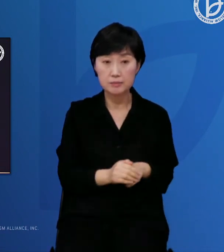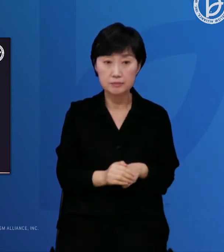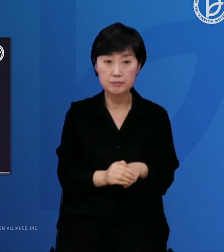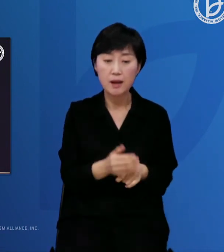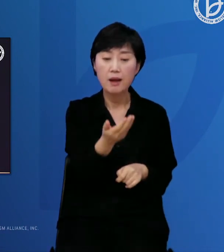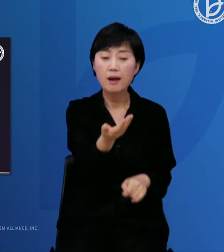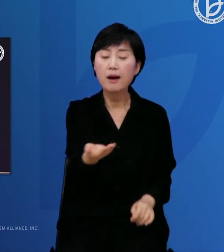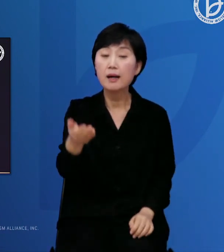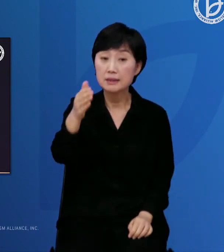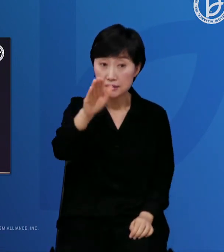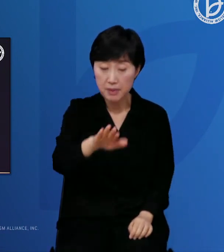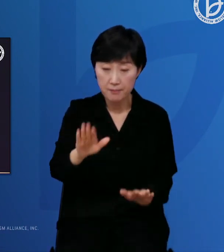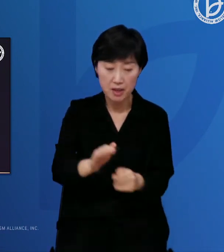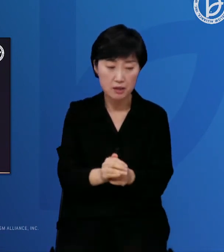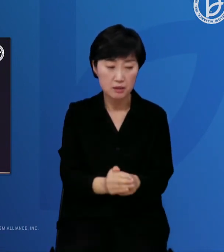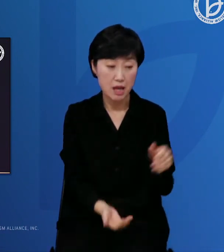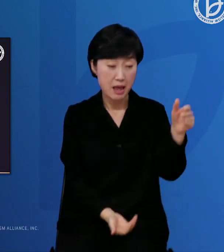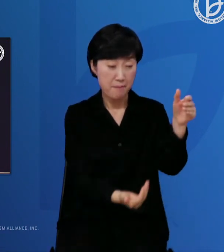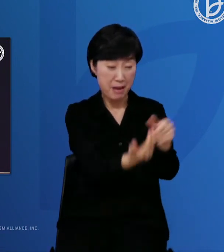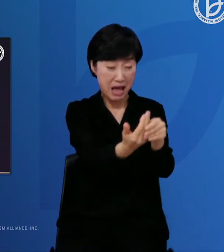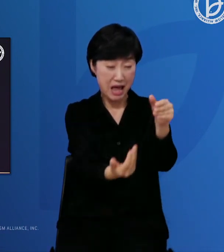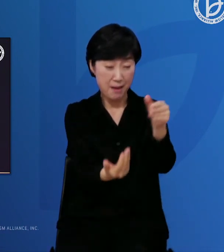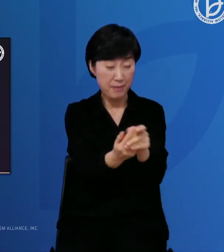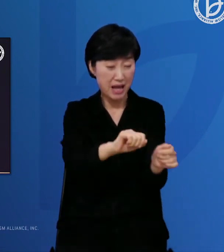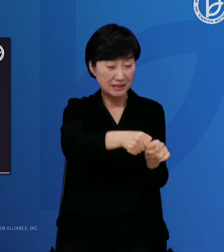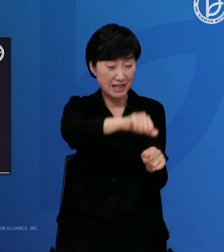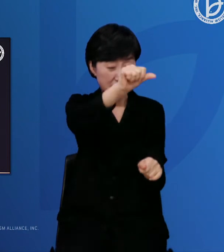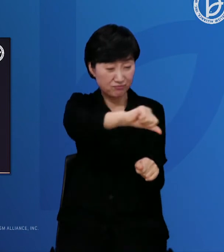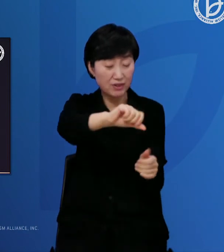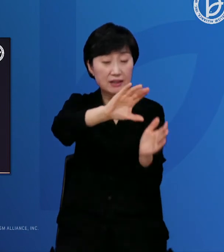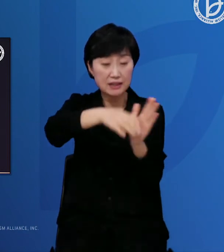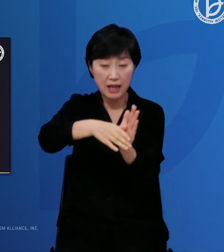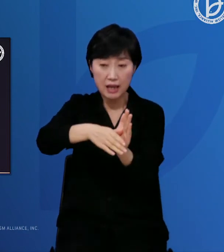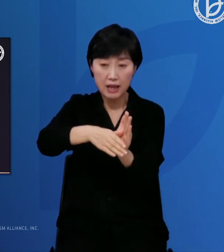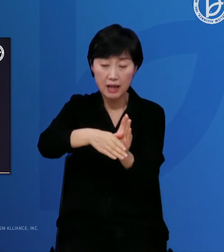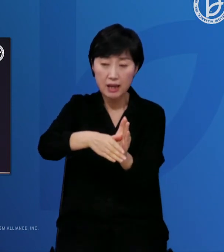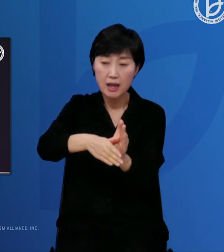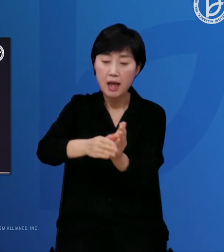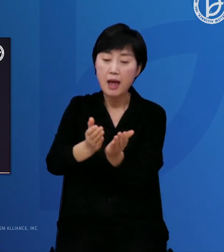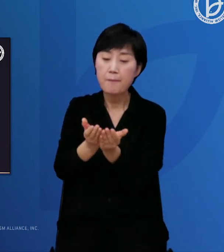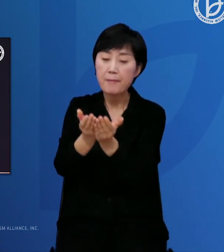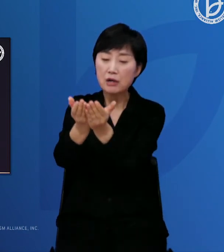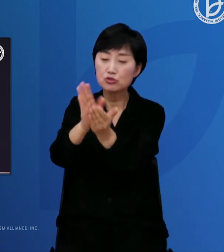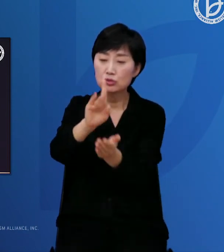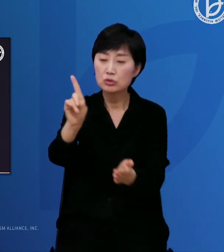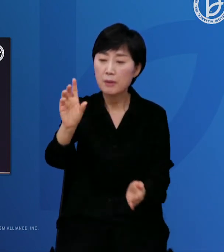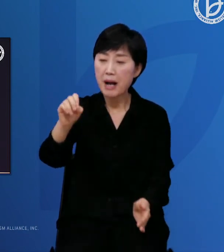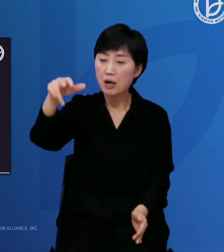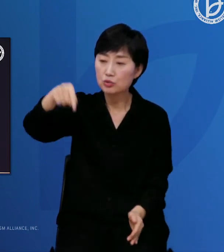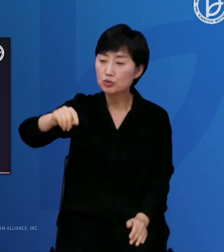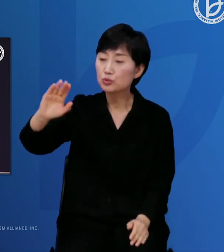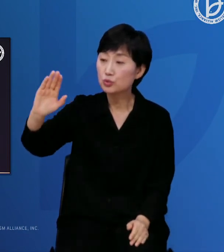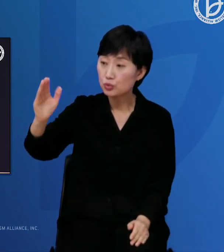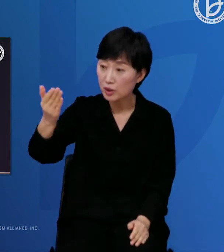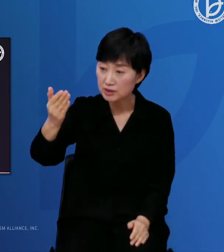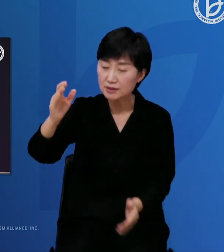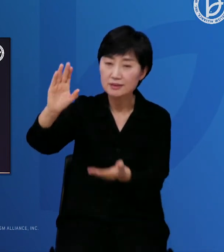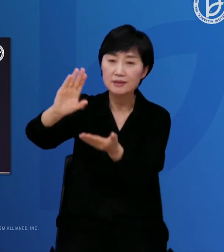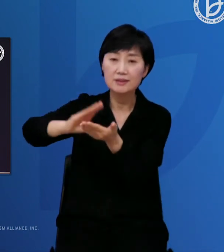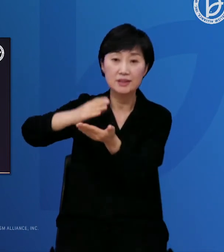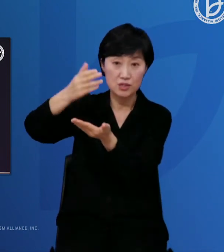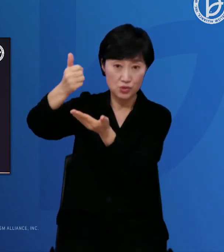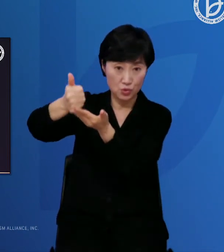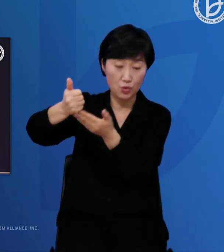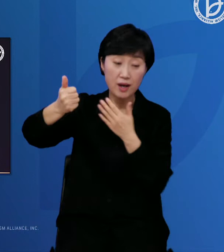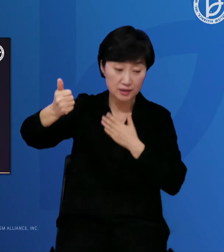그리스도. When we meet with a great disaster, Christ, he is the one who becomes our ark. 걱정할 필요 없죠. 여러분 문제 나도 걱정할 필요 없습니다. 그